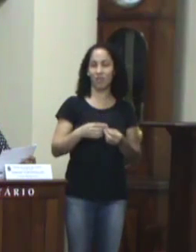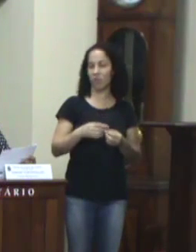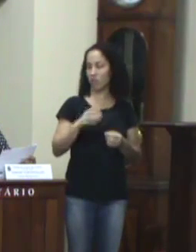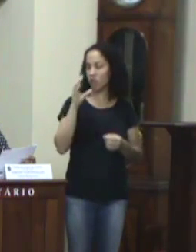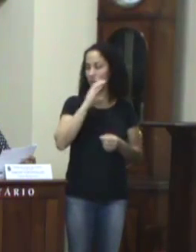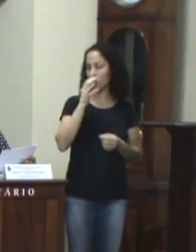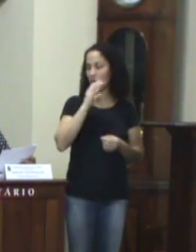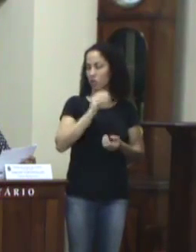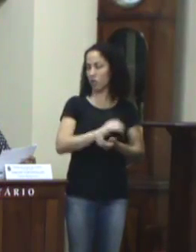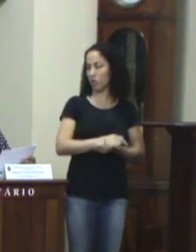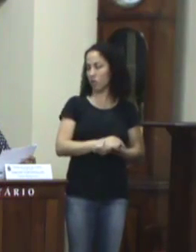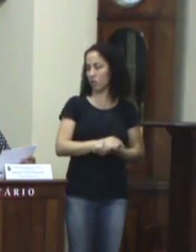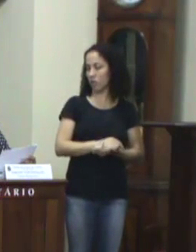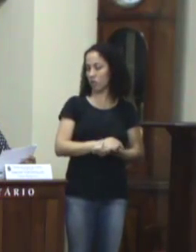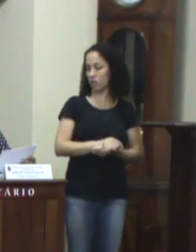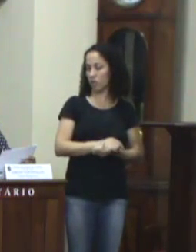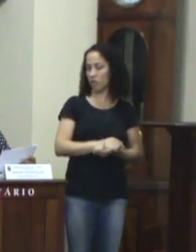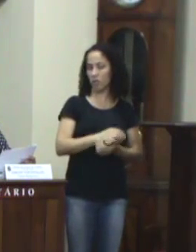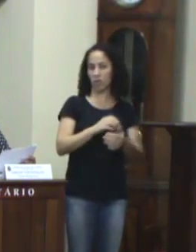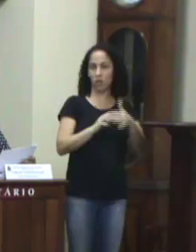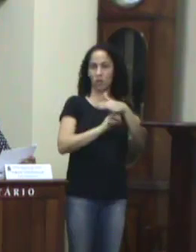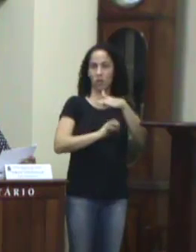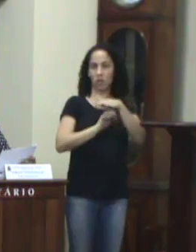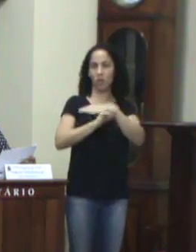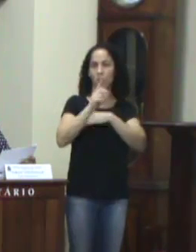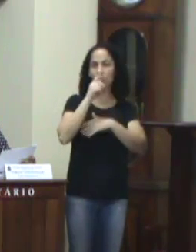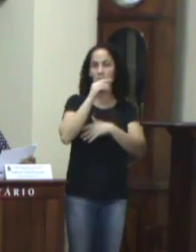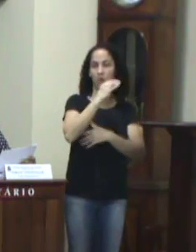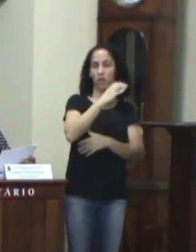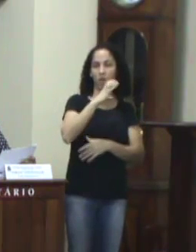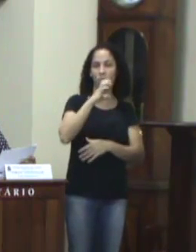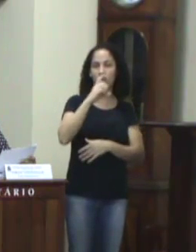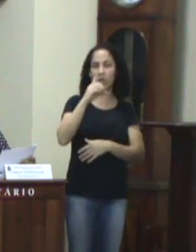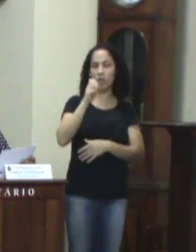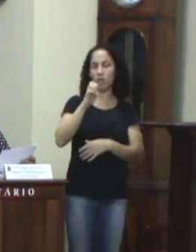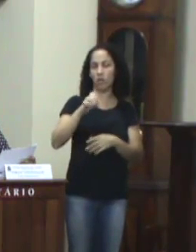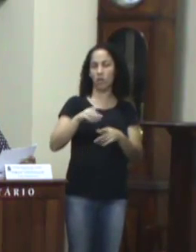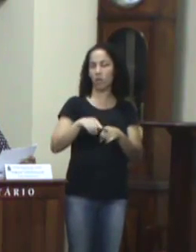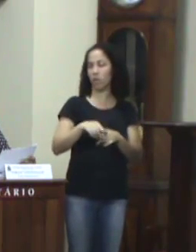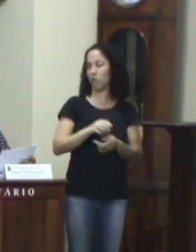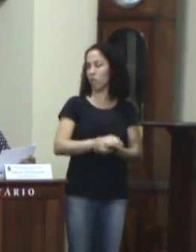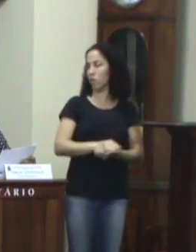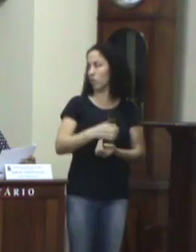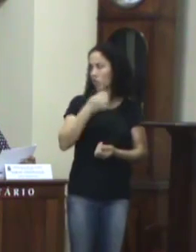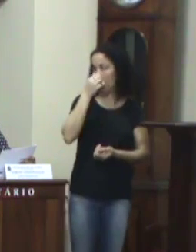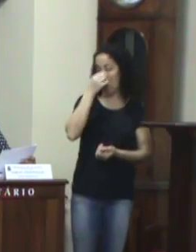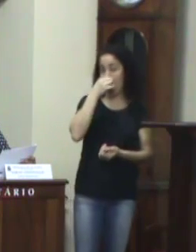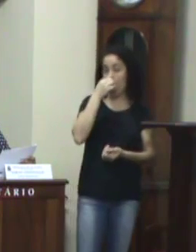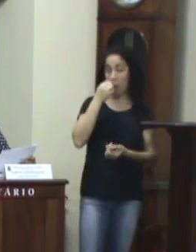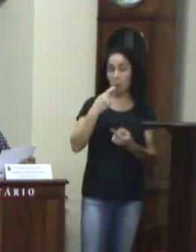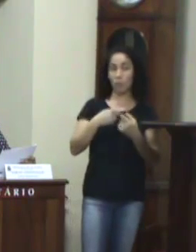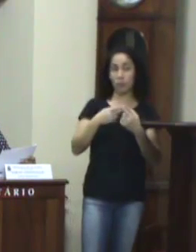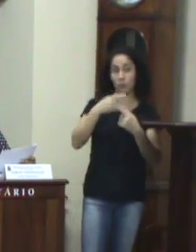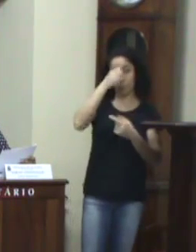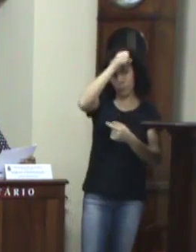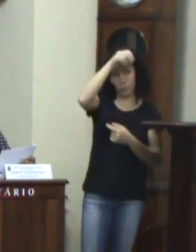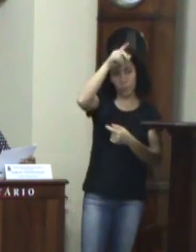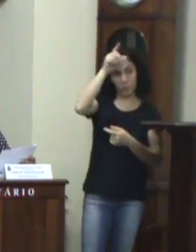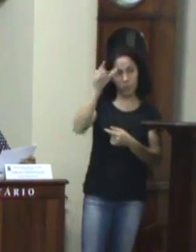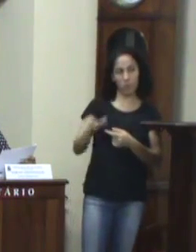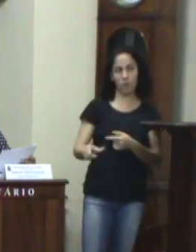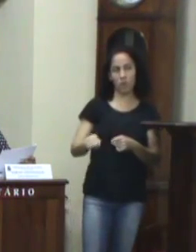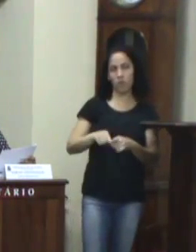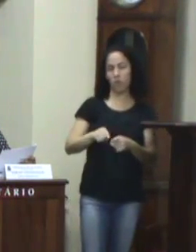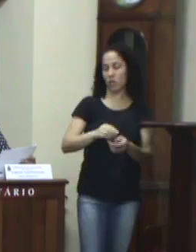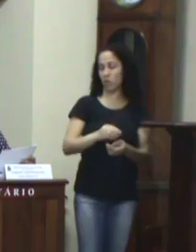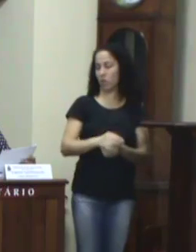em caráter de urgência à SEDAR, Companhia Estadual de Águas e Esgotos, ao excelentíssimo senhor prefeito e ao